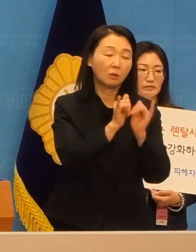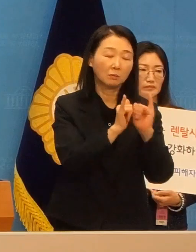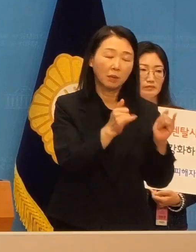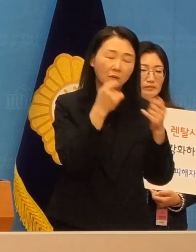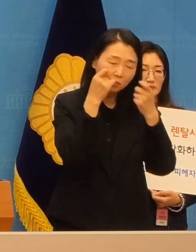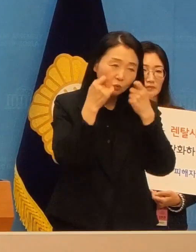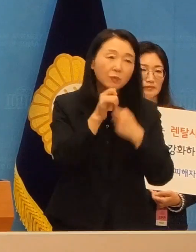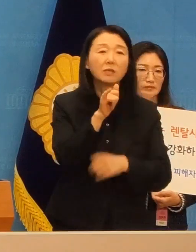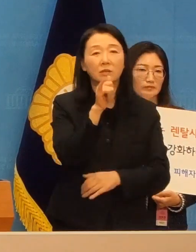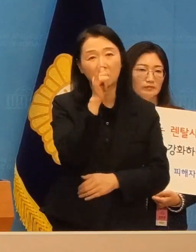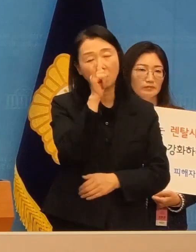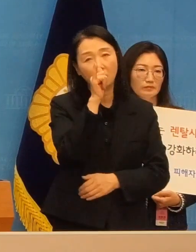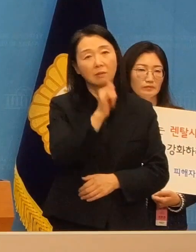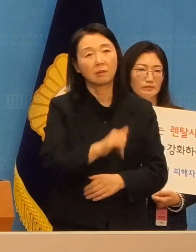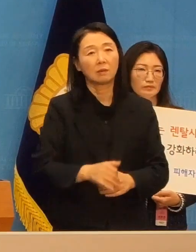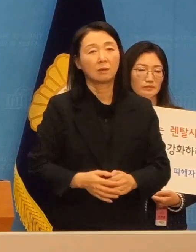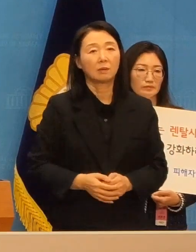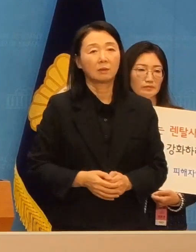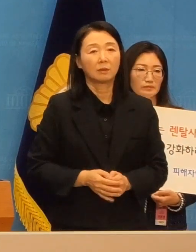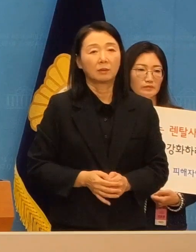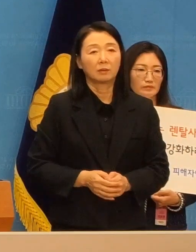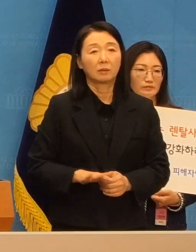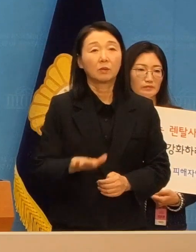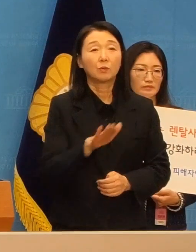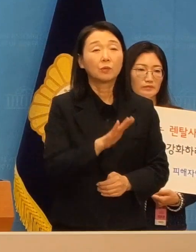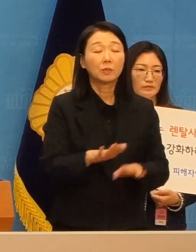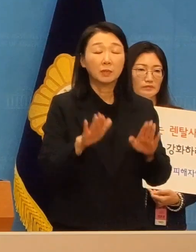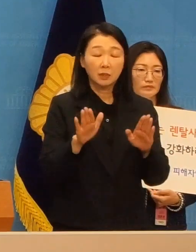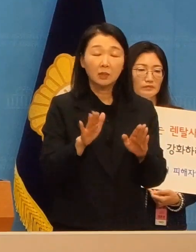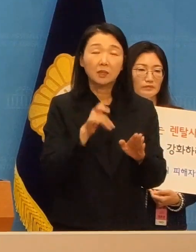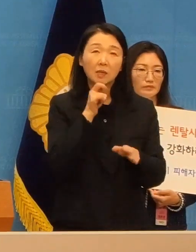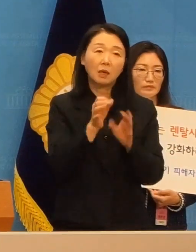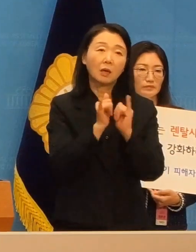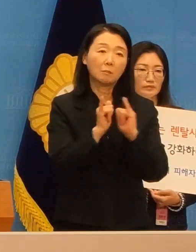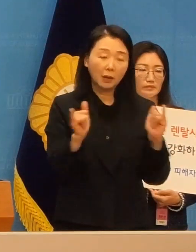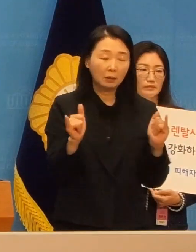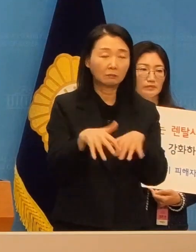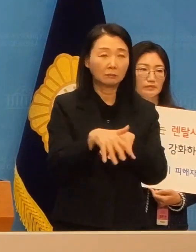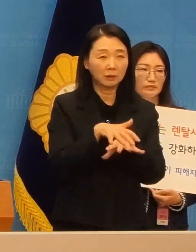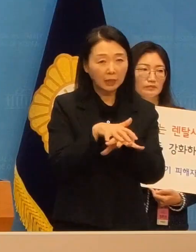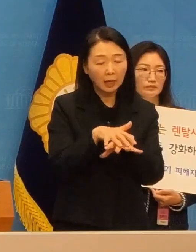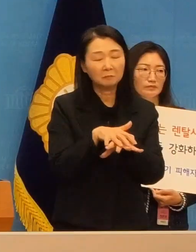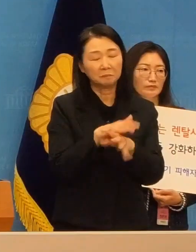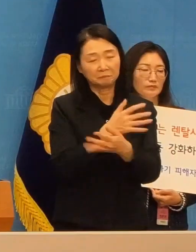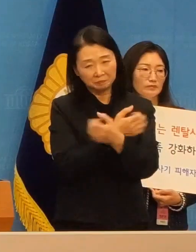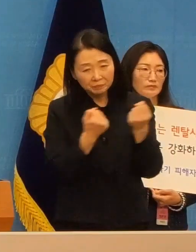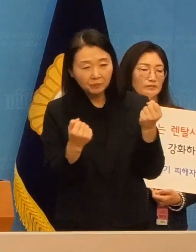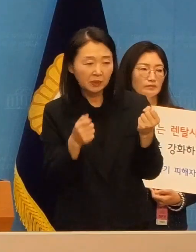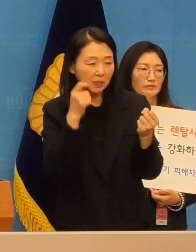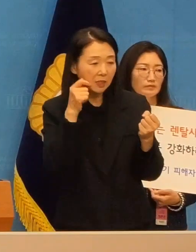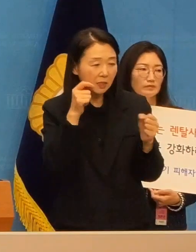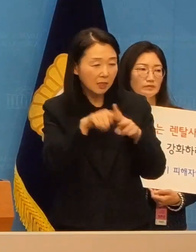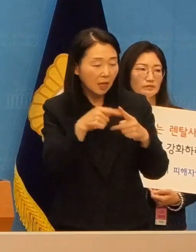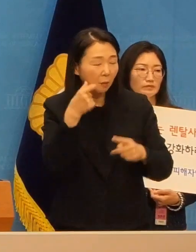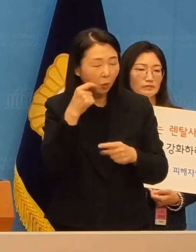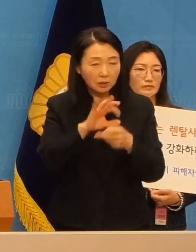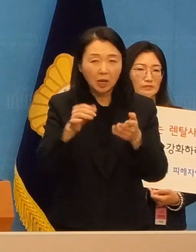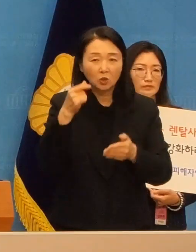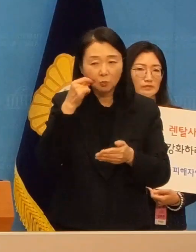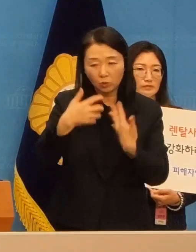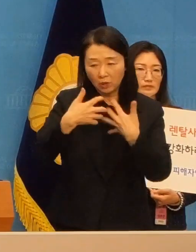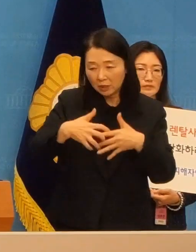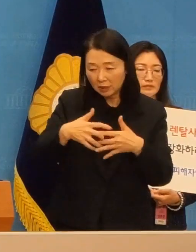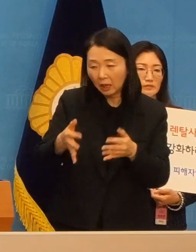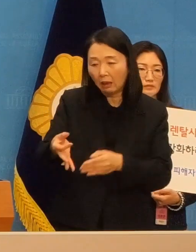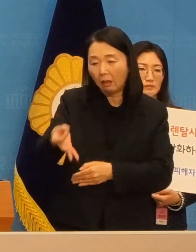눈물을 흘리고 버티고 있습니다. 우리는 이분들이 더 이상 계약 구조를 이해하지 못한 채로 사용도 못한 기계